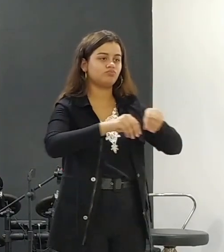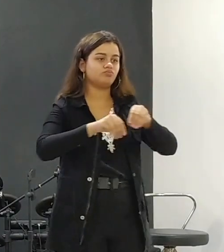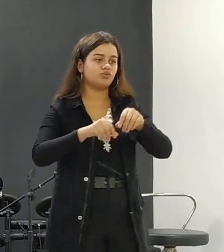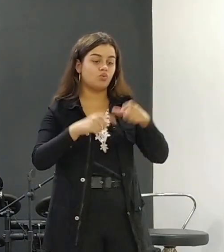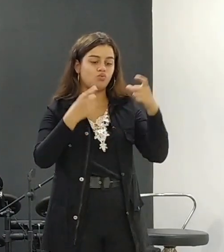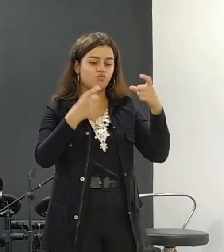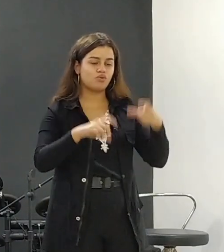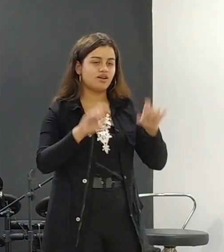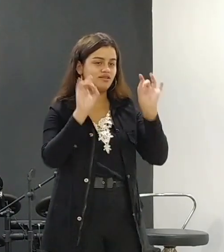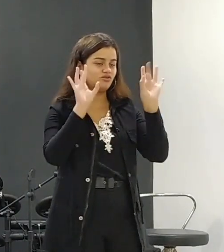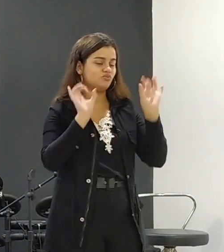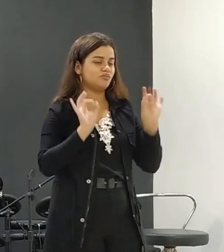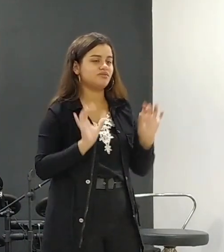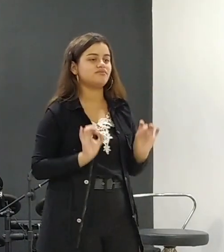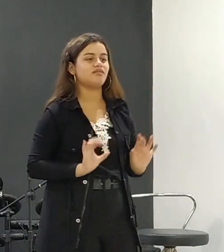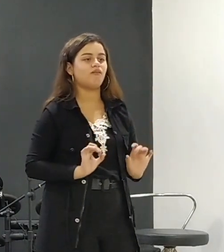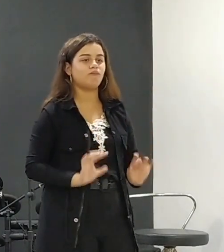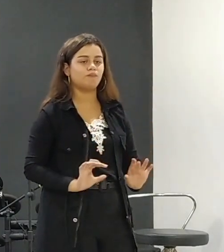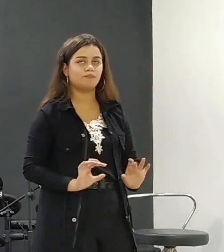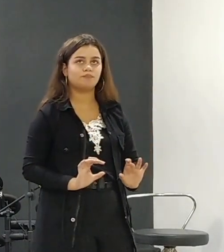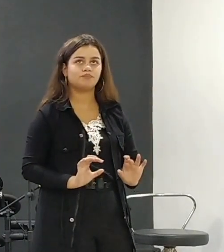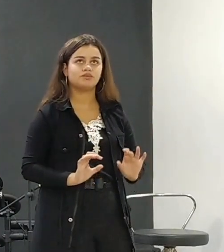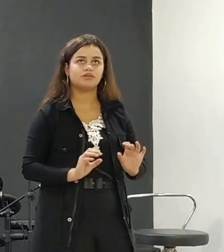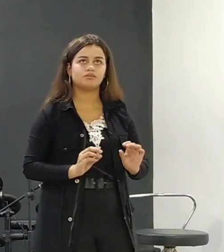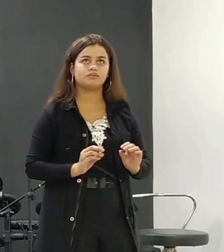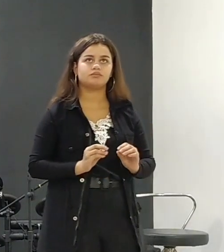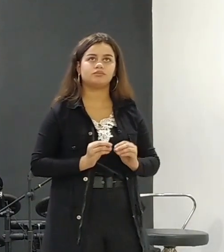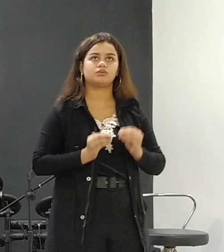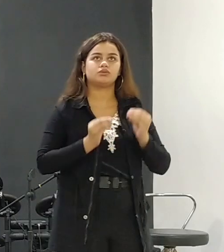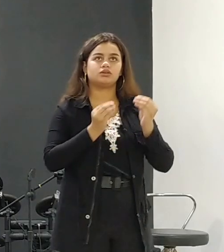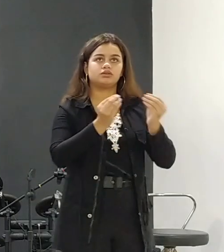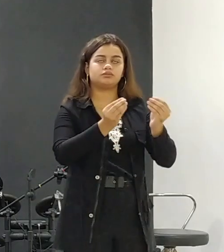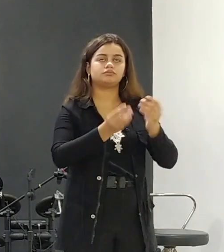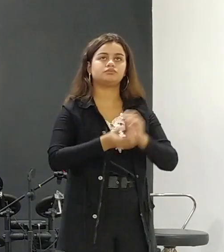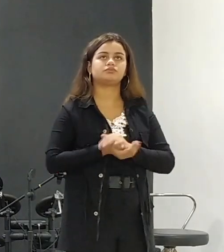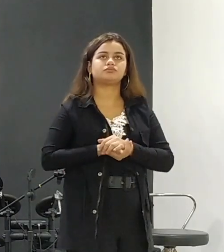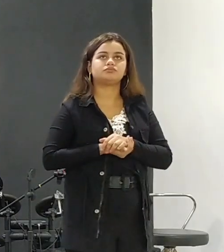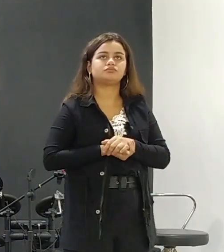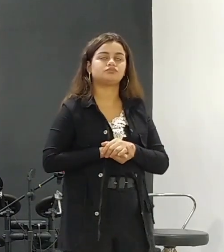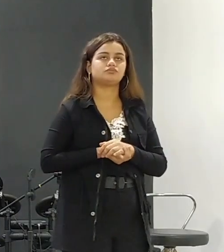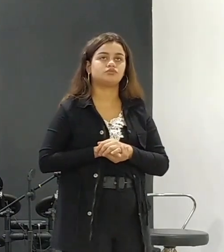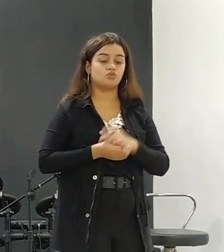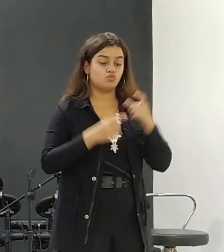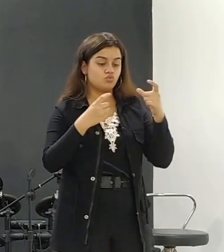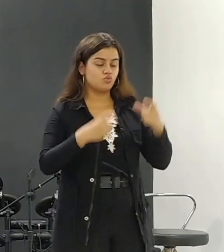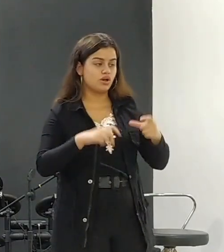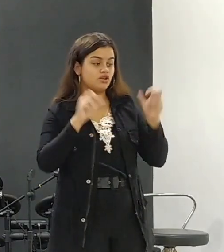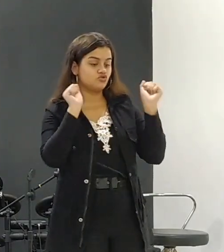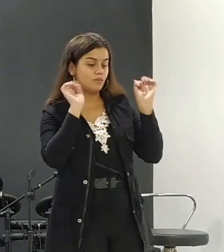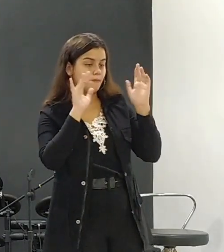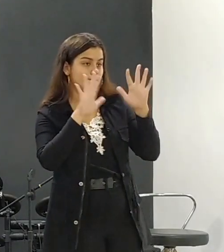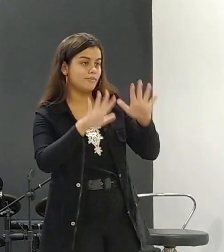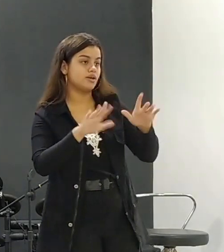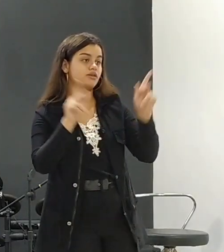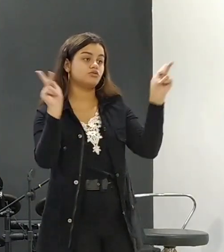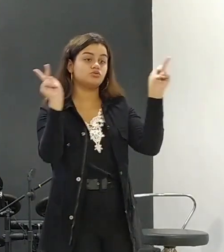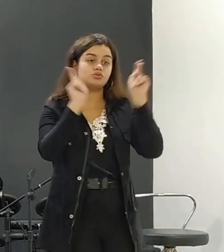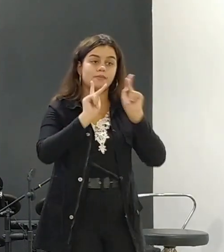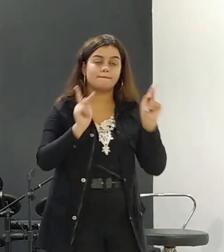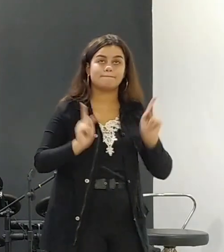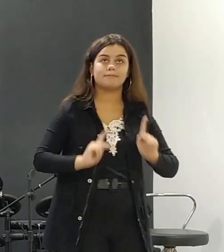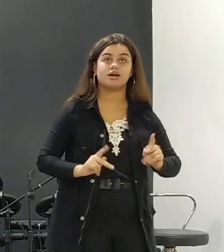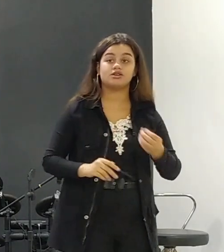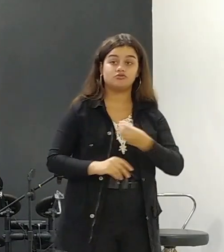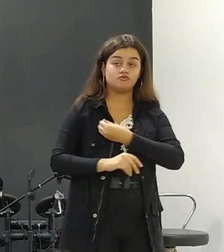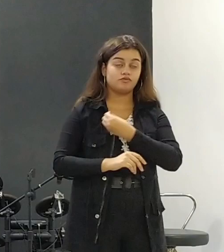um lugar especial, para colocar ali a primeira família, um lugar de bênção, um lugar de paz, um